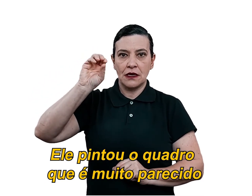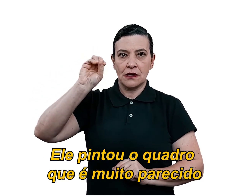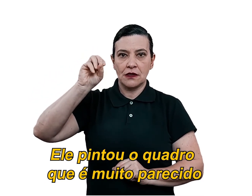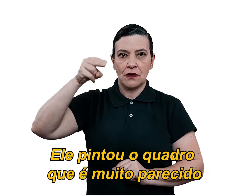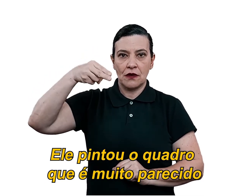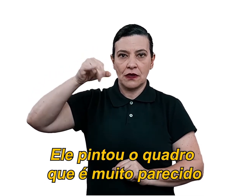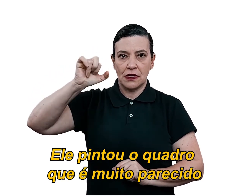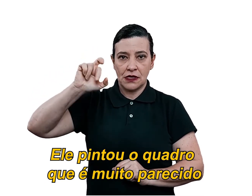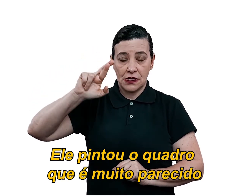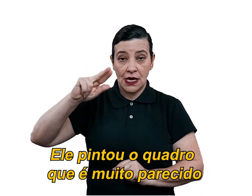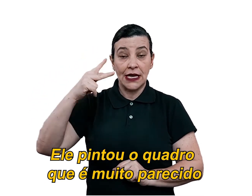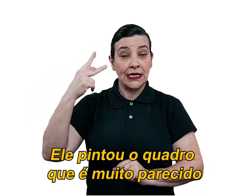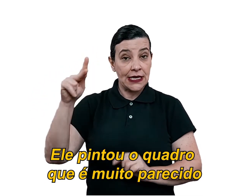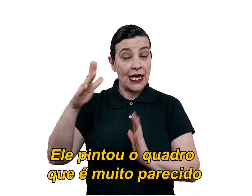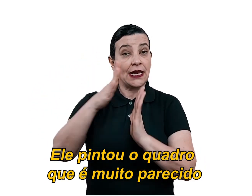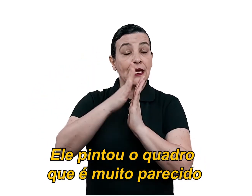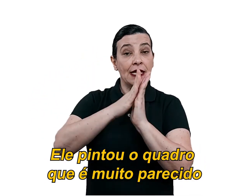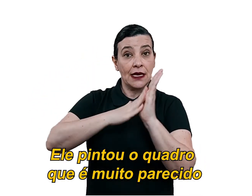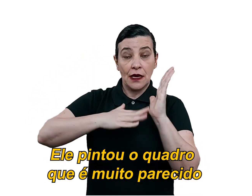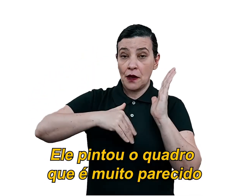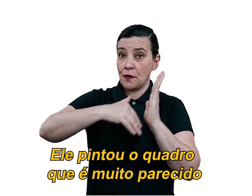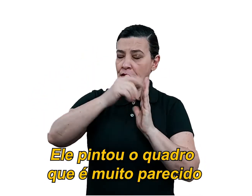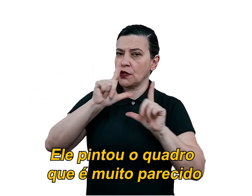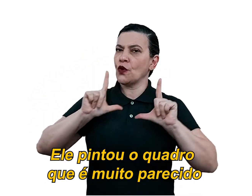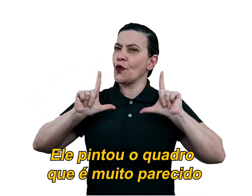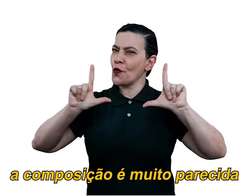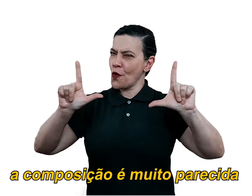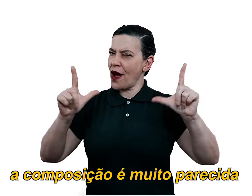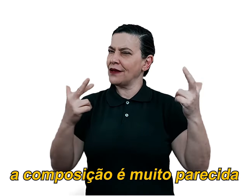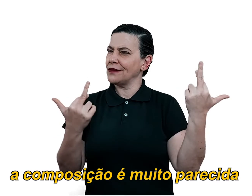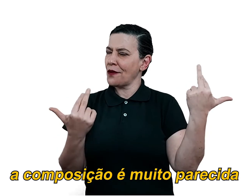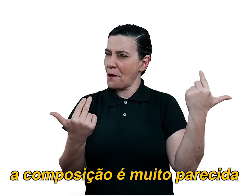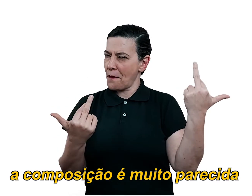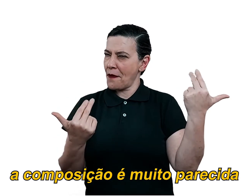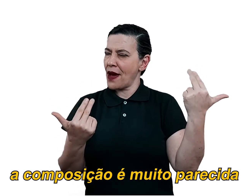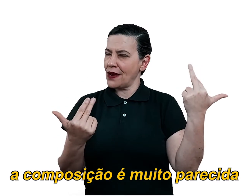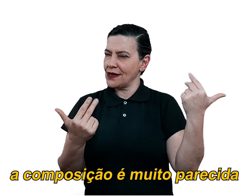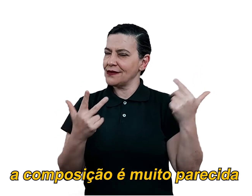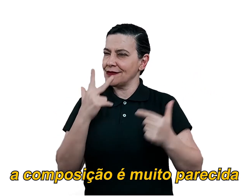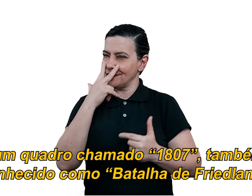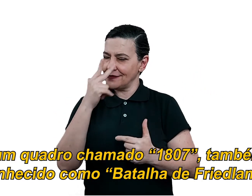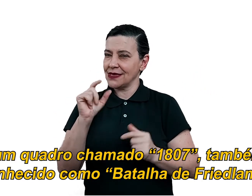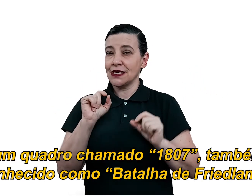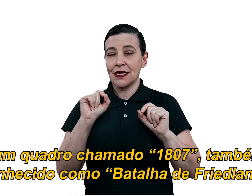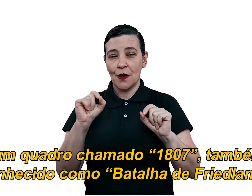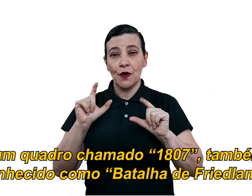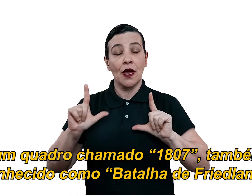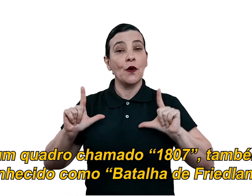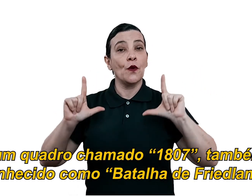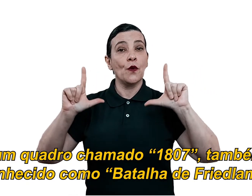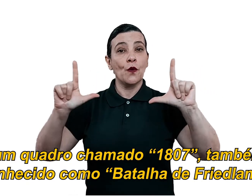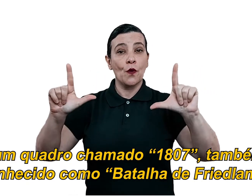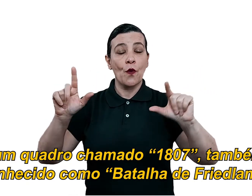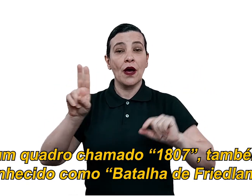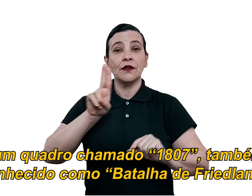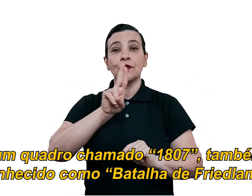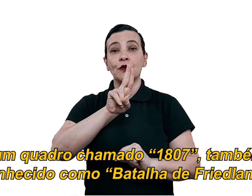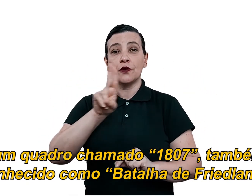um quadro que é muito parecido, a composição é muito parecida, que é um quadro chamado 1807,